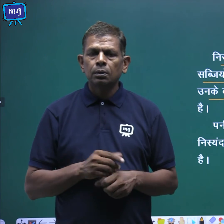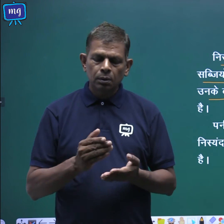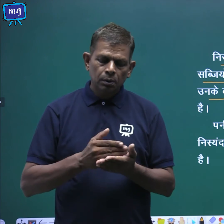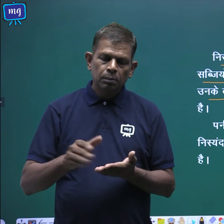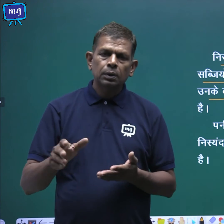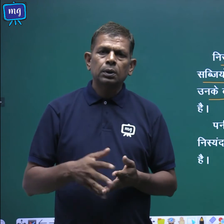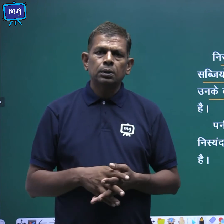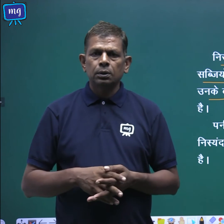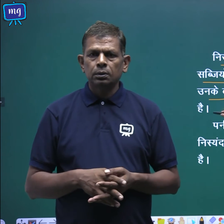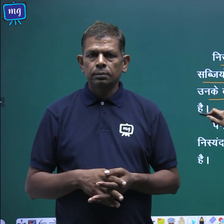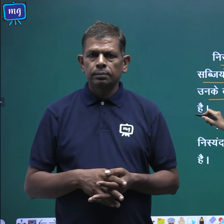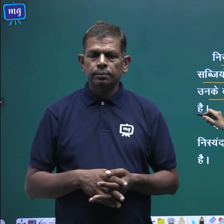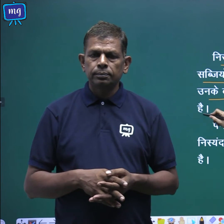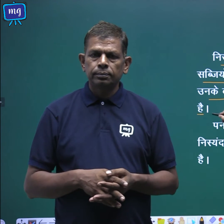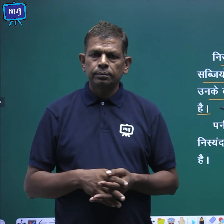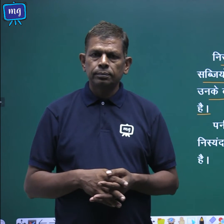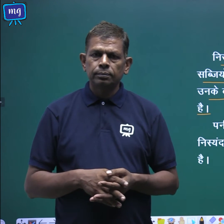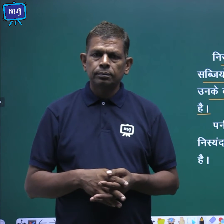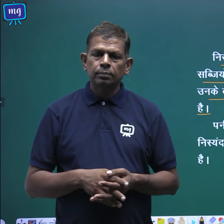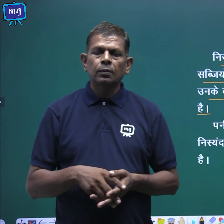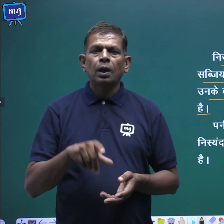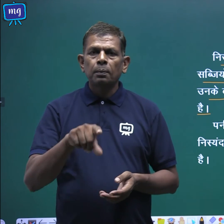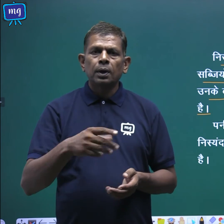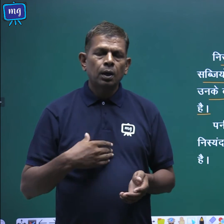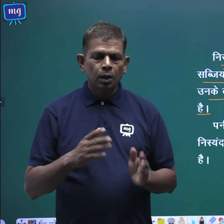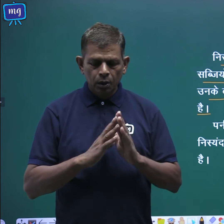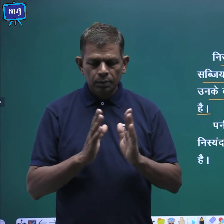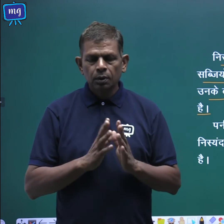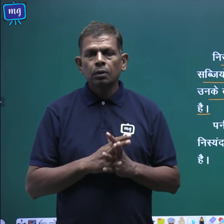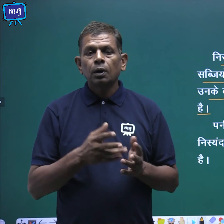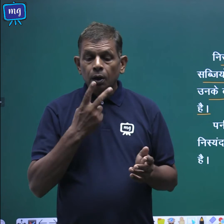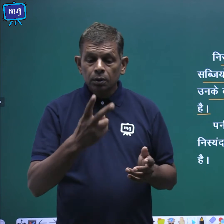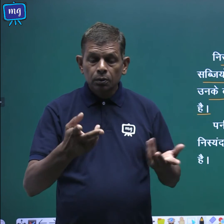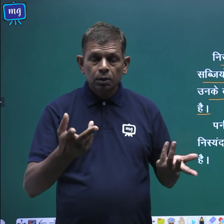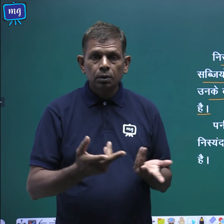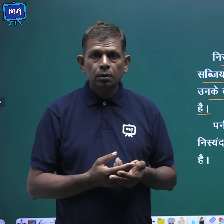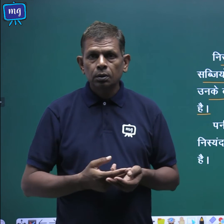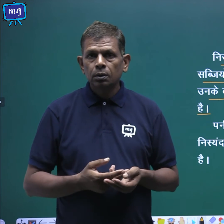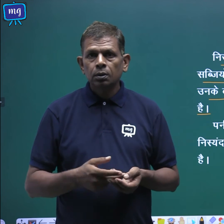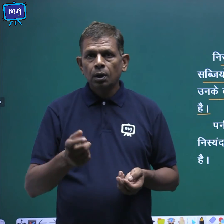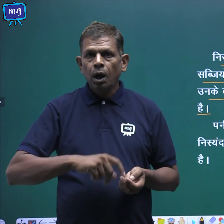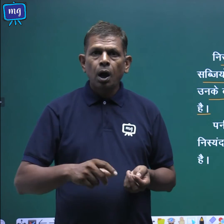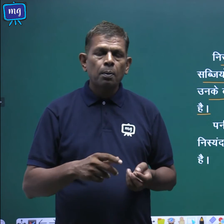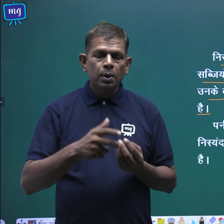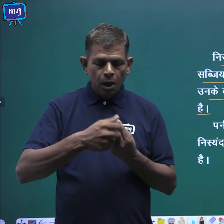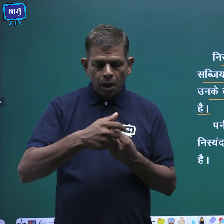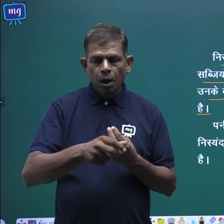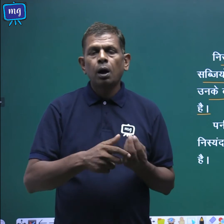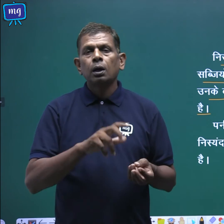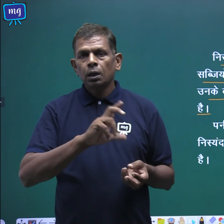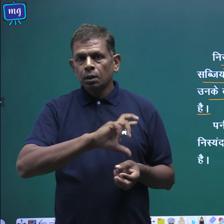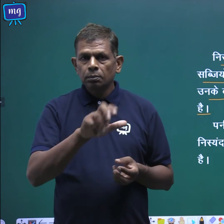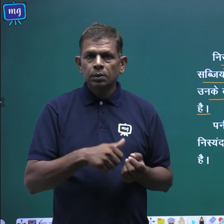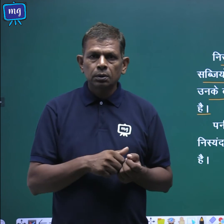पृथक किया जाता है। आपने घरों में देखा होगा ना, जब हम फल या सब्जी का